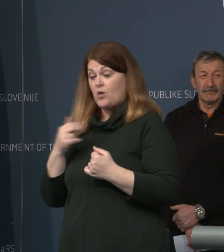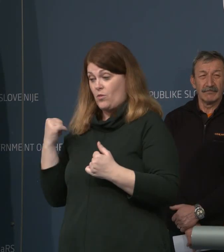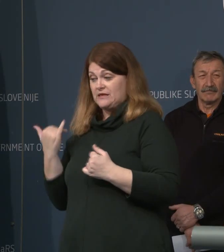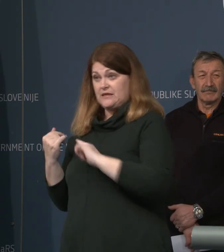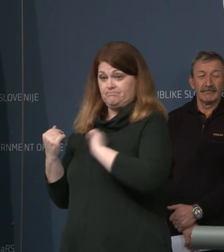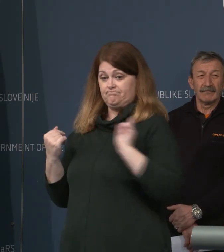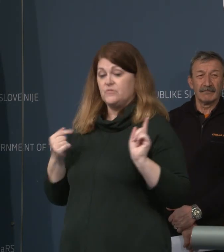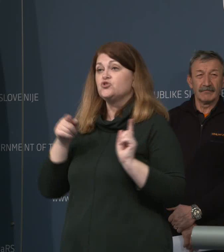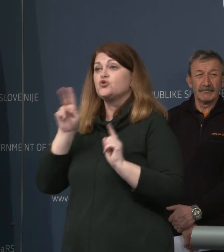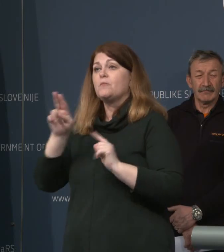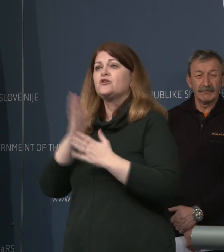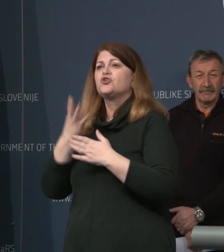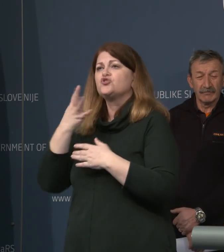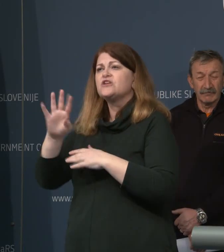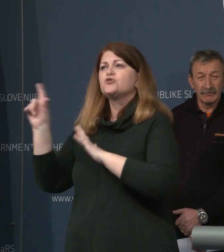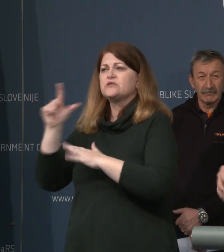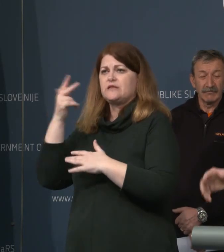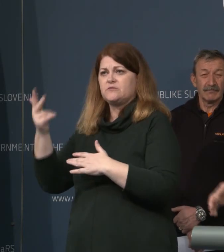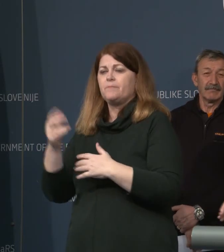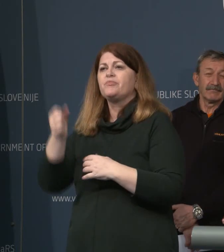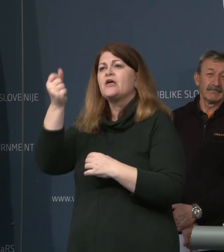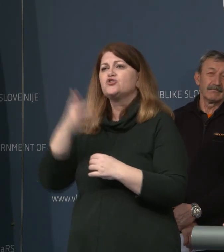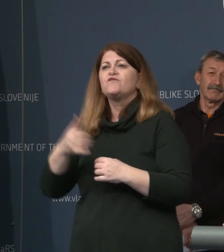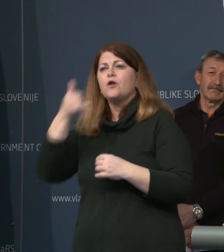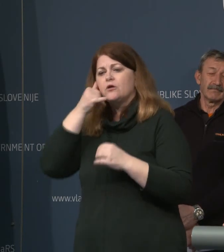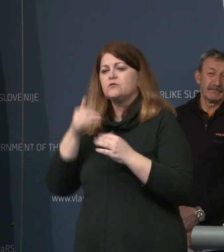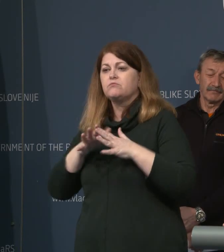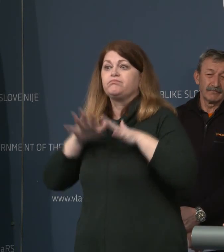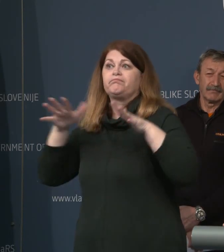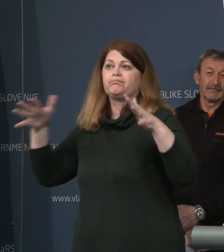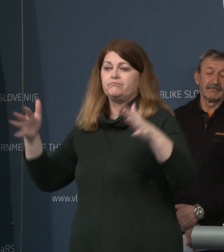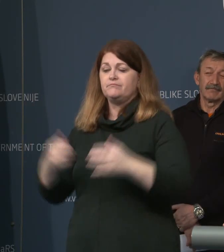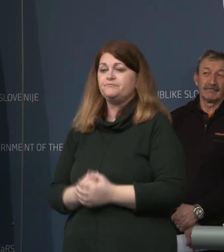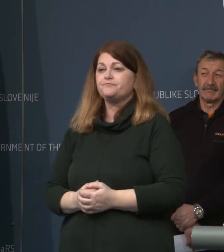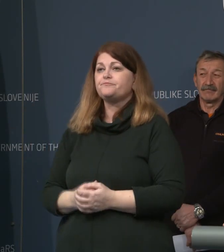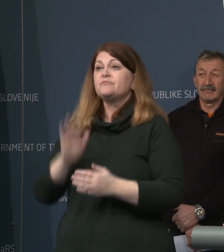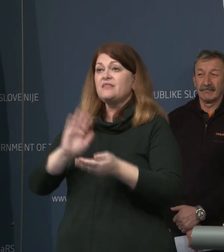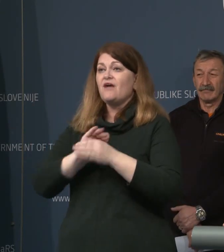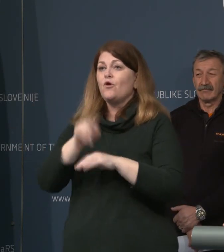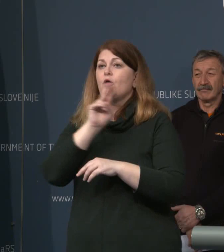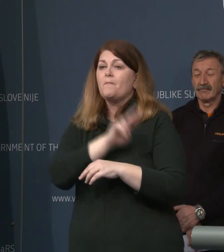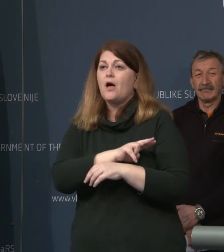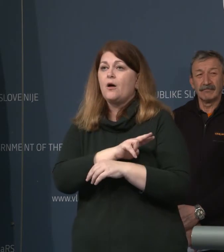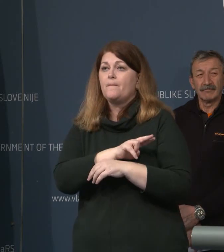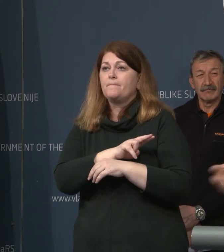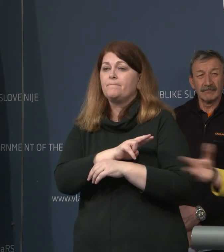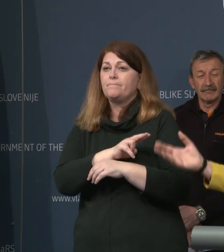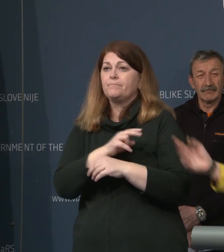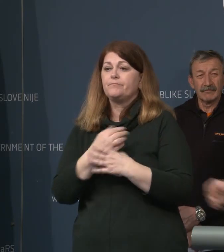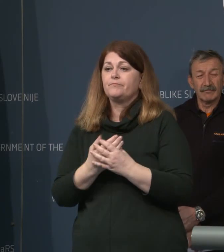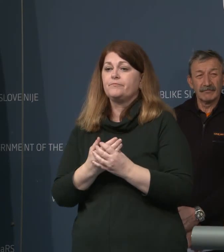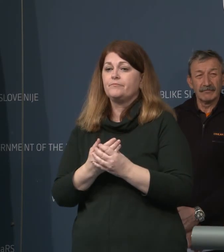prihajam, smo jih imeli že 437. Število klicev se seveda množi. Na voljo imamo,